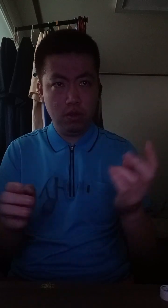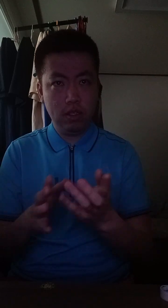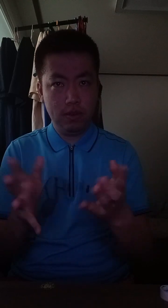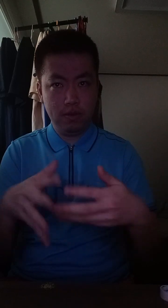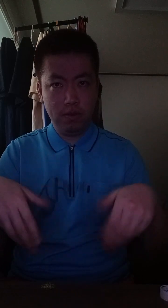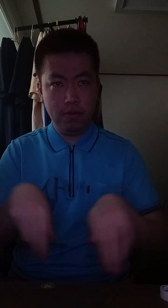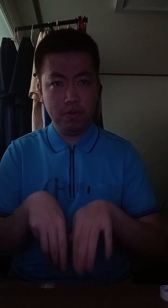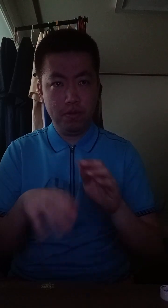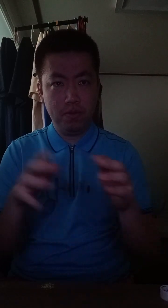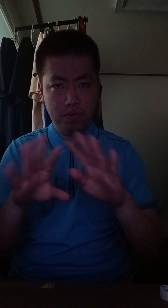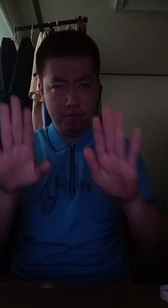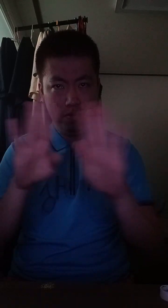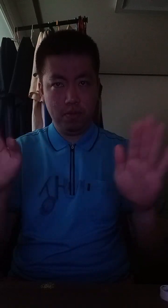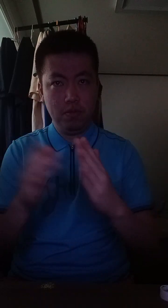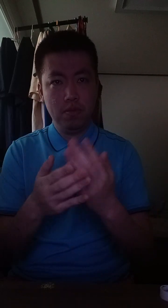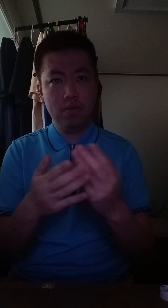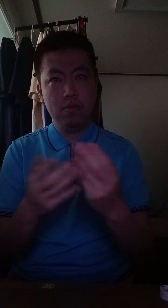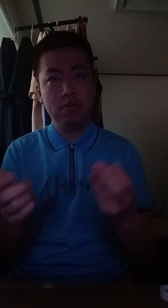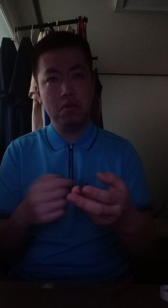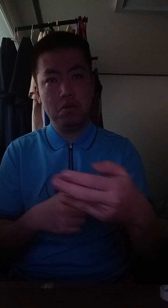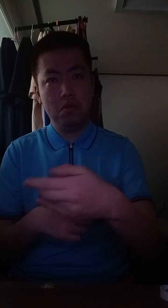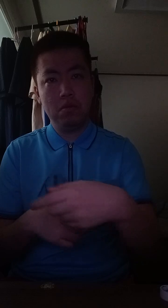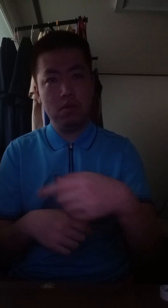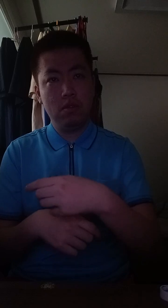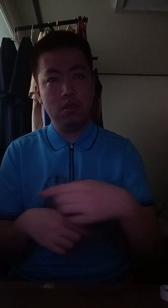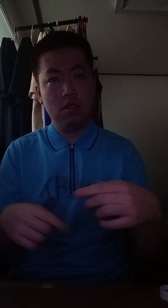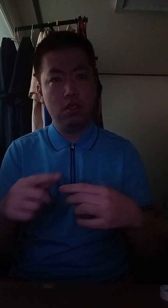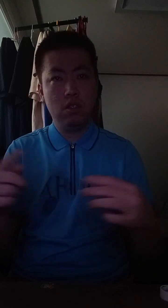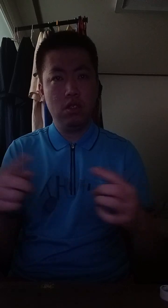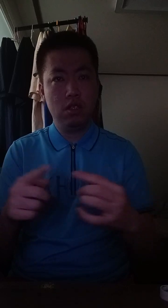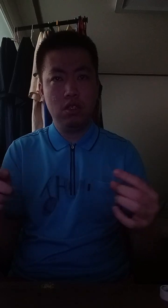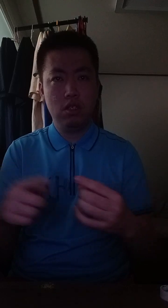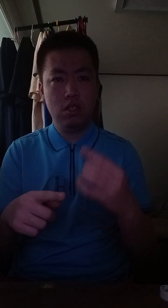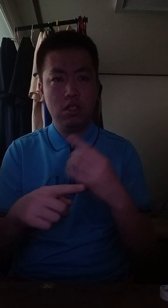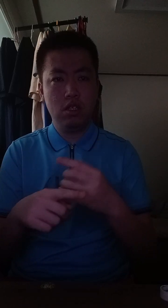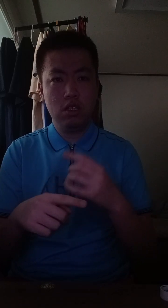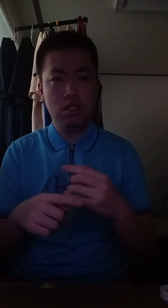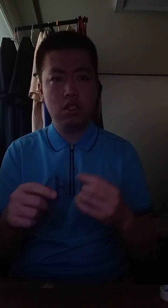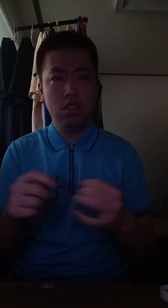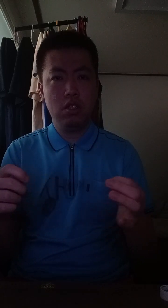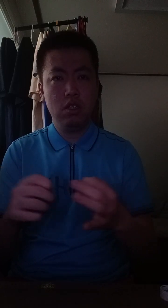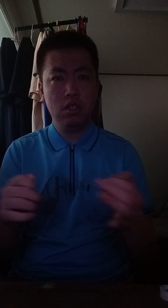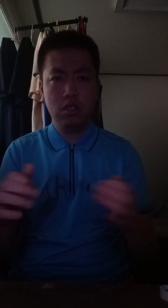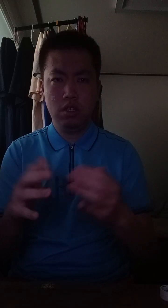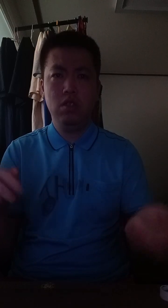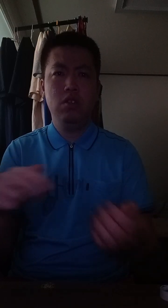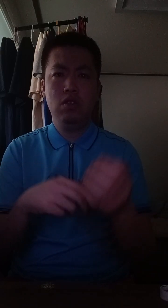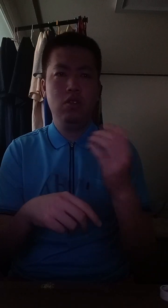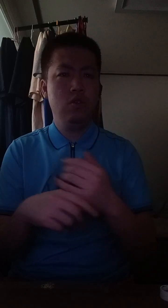플랫폼에 스크린도어가 설치됐지만 보시다시피 급행열차 플랫폼에 스크린도어가 설치되지 않아 투신을 막을 수 없었습니다.